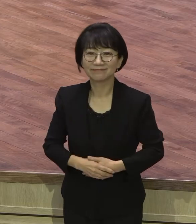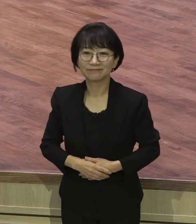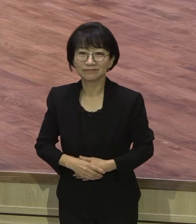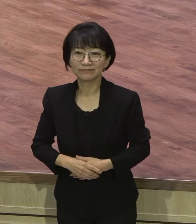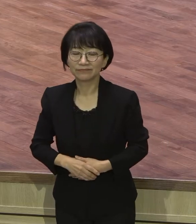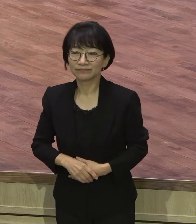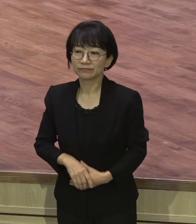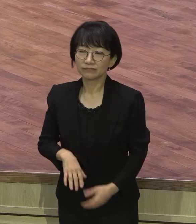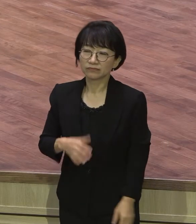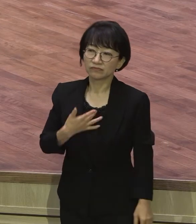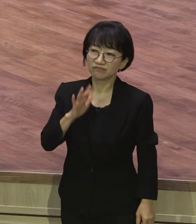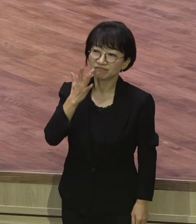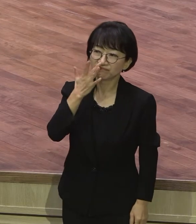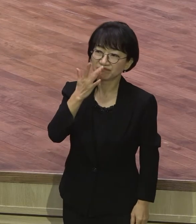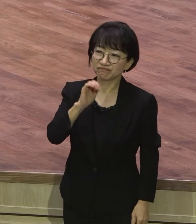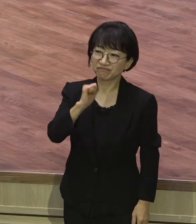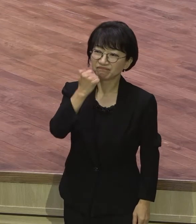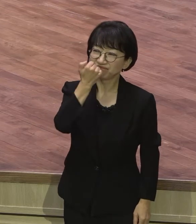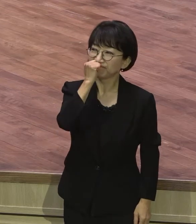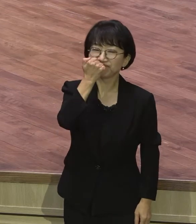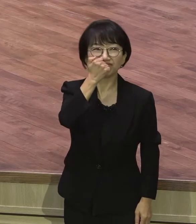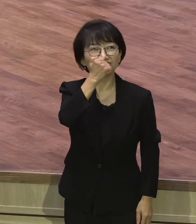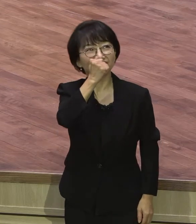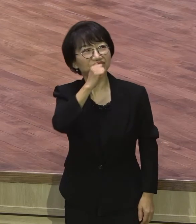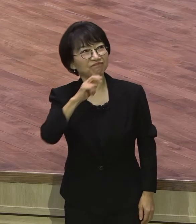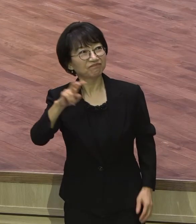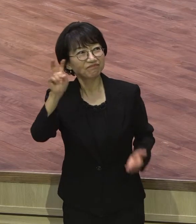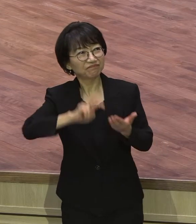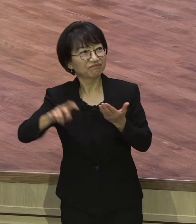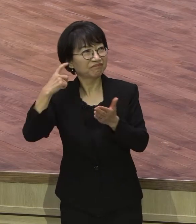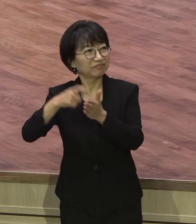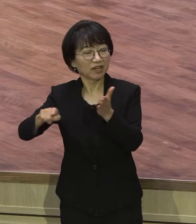그렇지 못하면 그 사람 빨리 치유받아야 돼요.